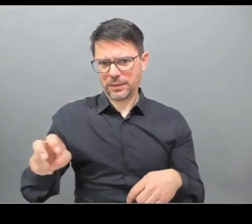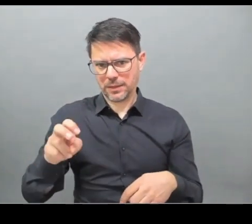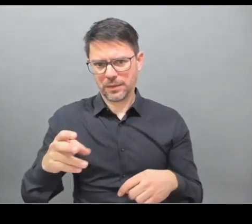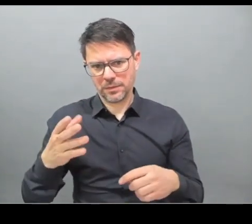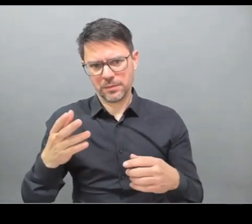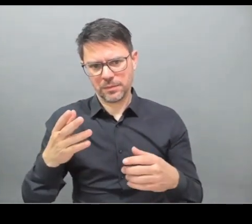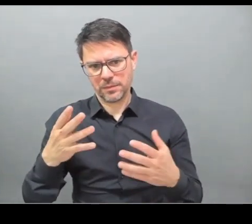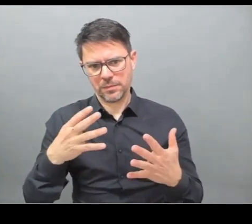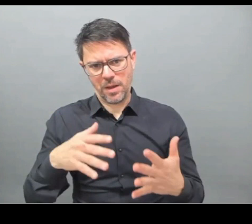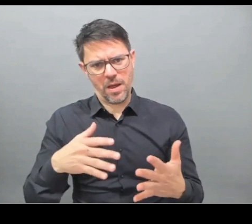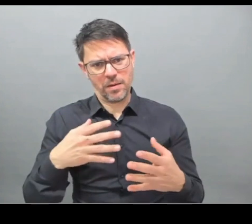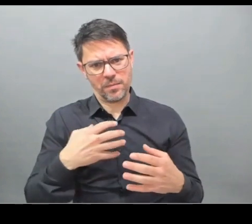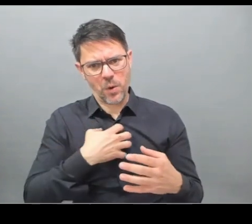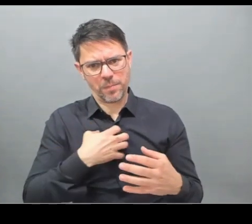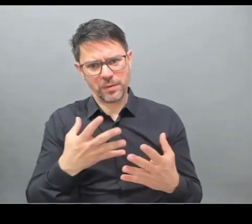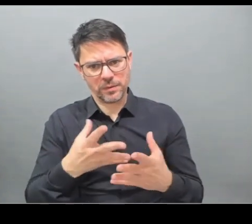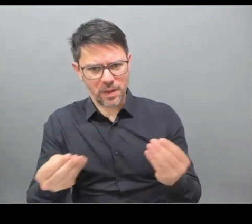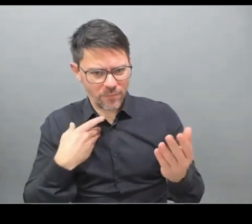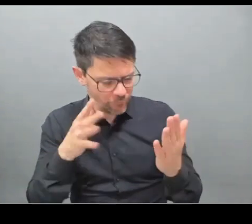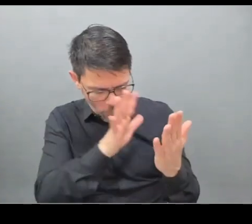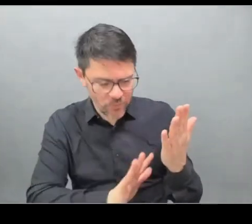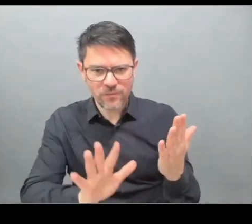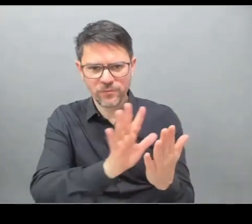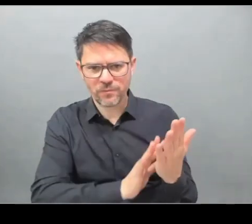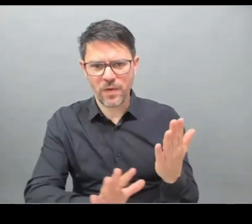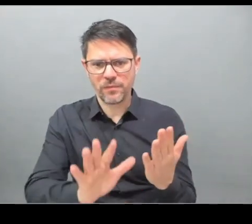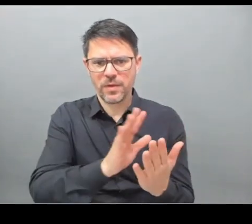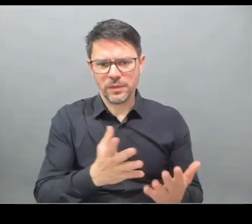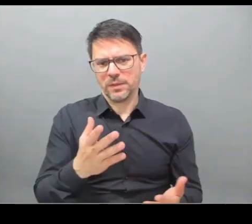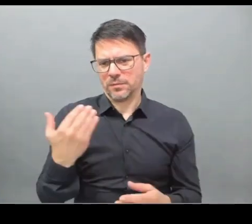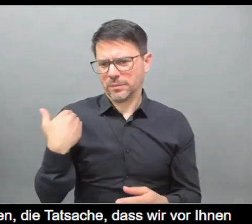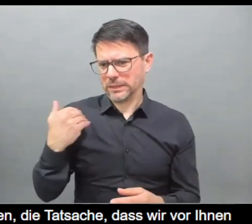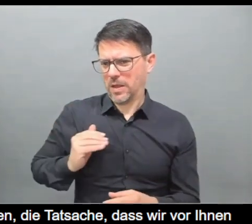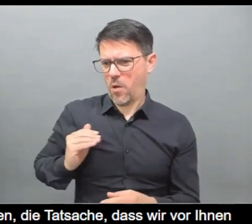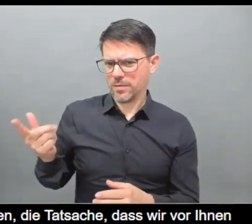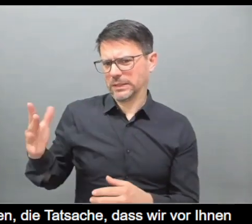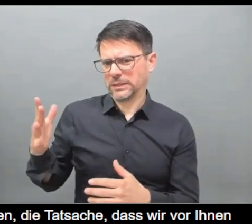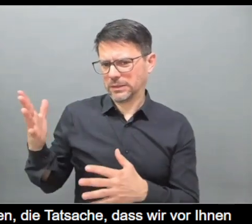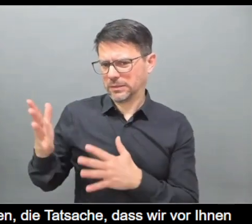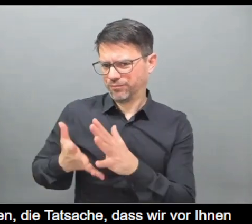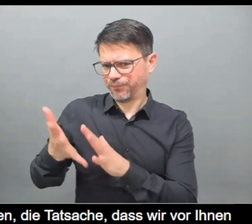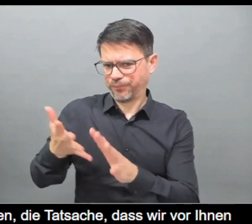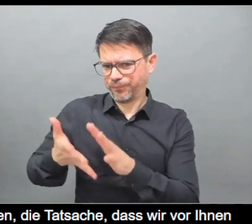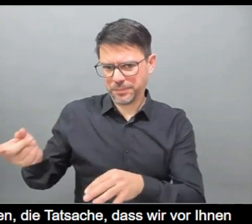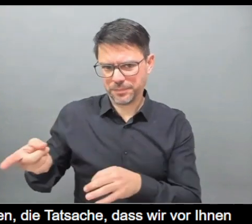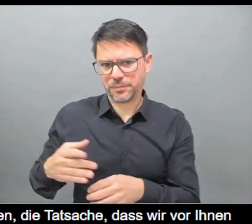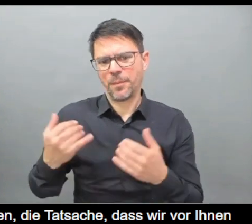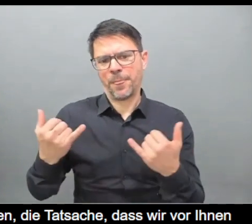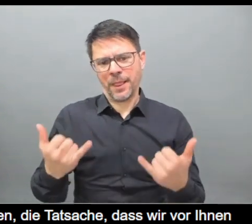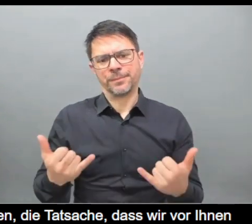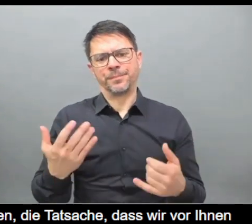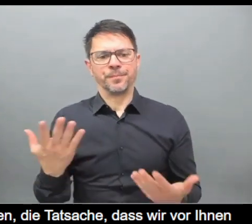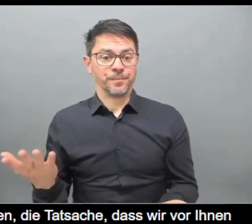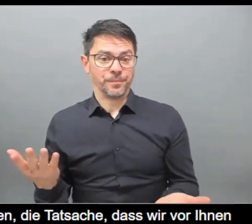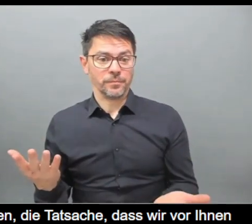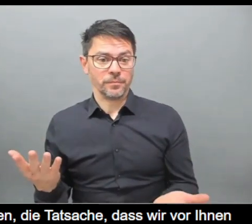Wir müssen sehen, dass wir natürlich bei Reformen immer auch gewisse Einschnitte haben. Aber hier